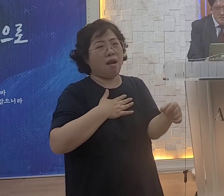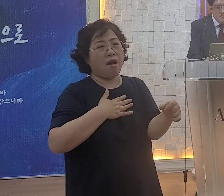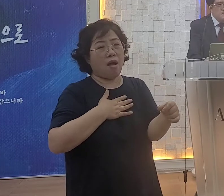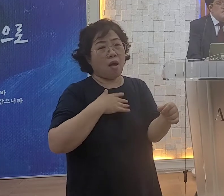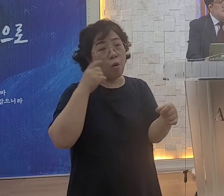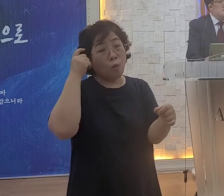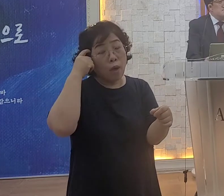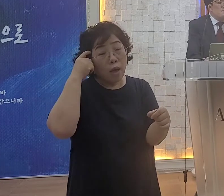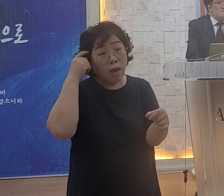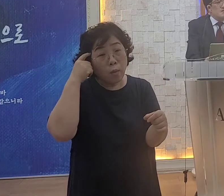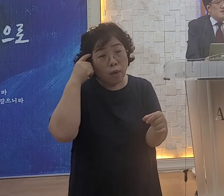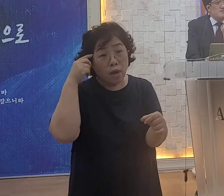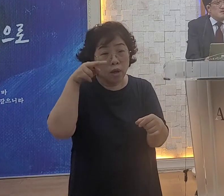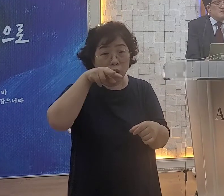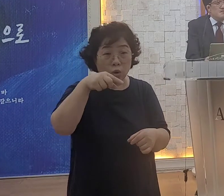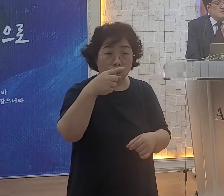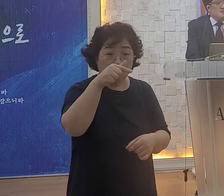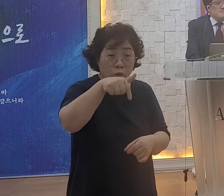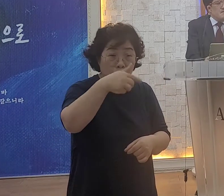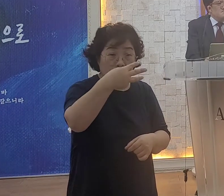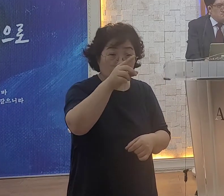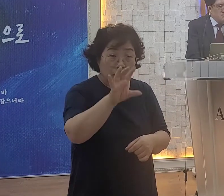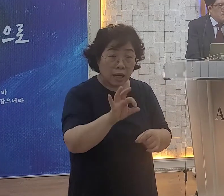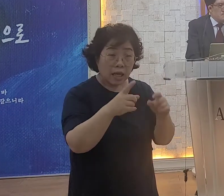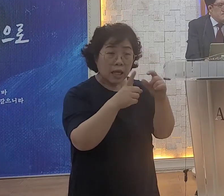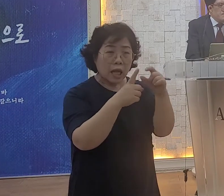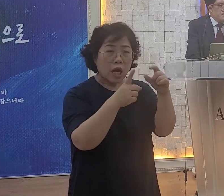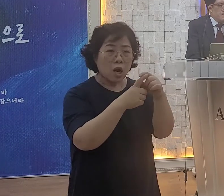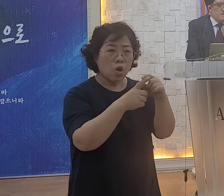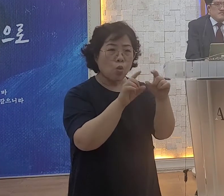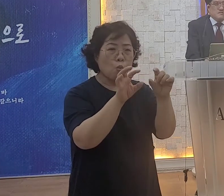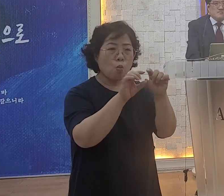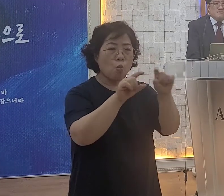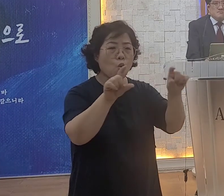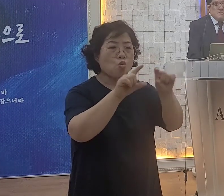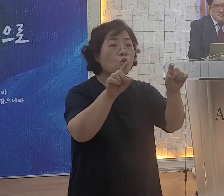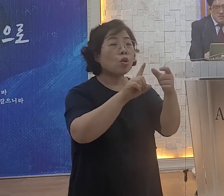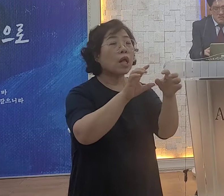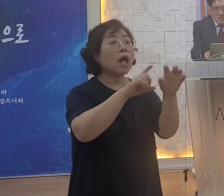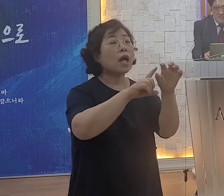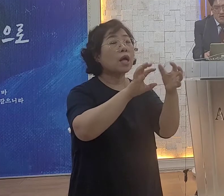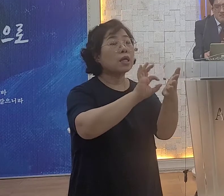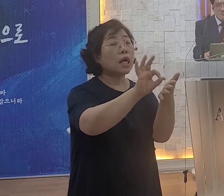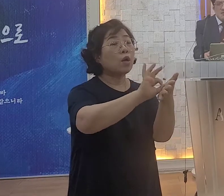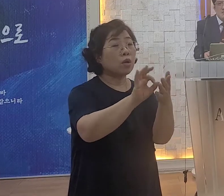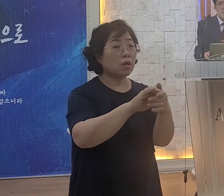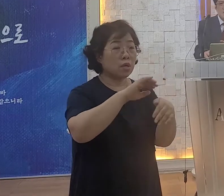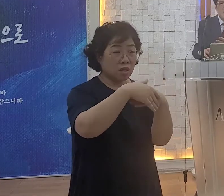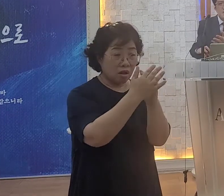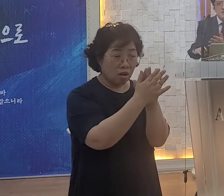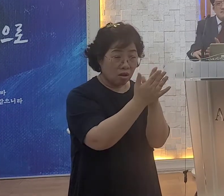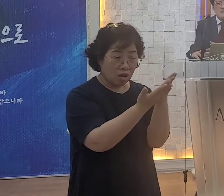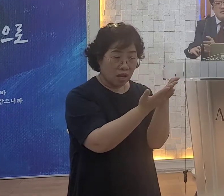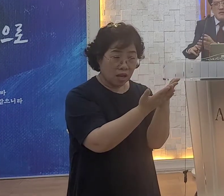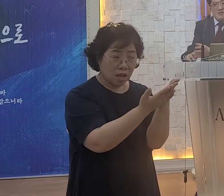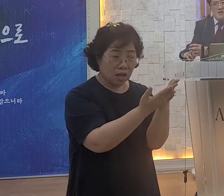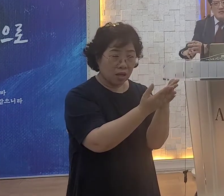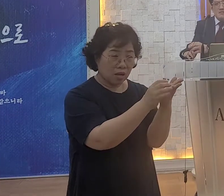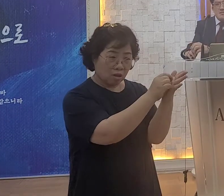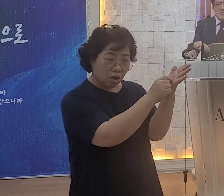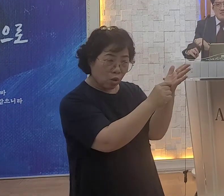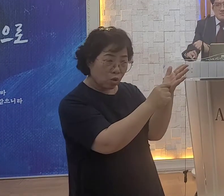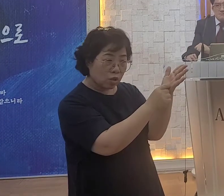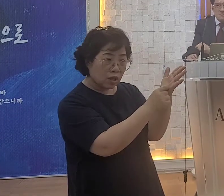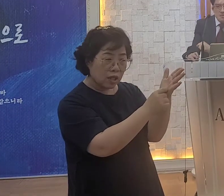왜냐하면 이 속량이라는 단어는 일반 용어예요. 그러니까 지금 성경에만 기록되어 있는 히브리어,